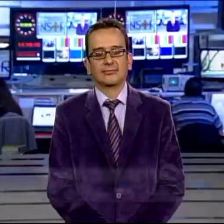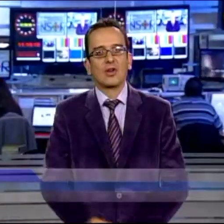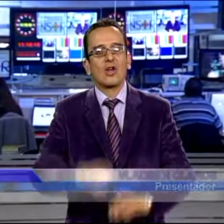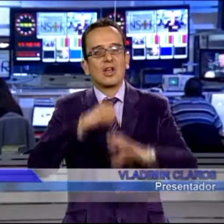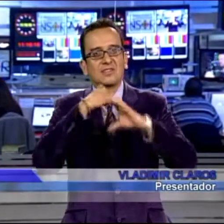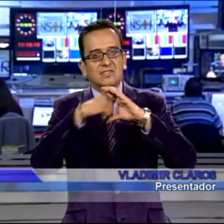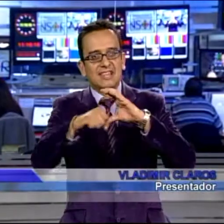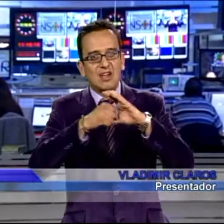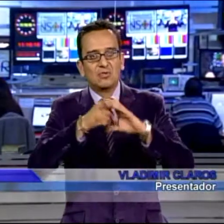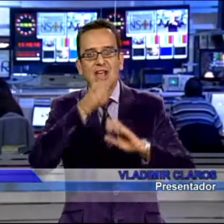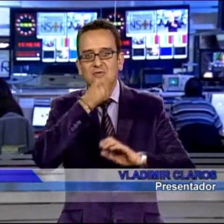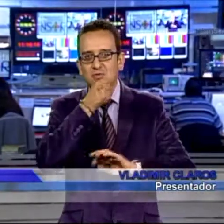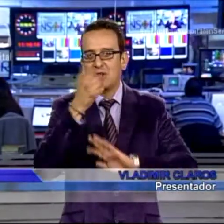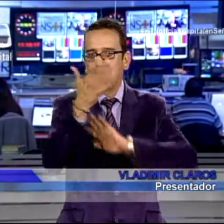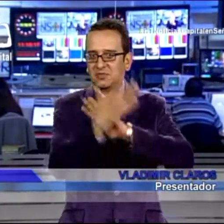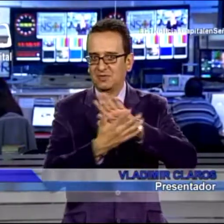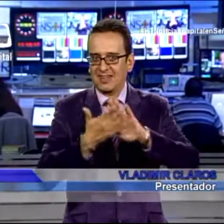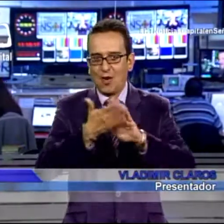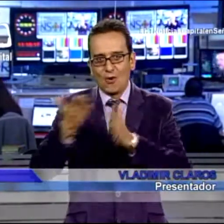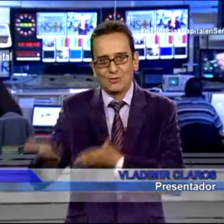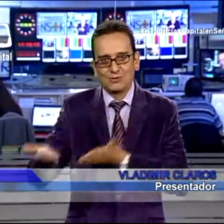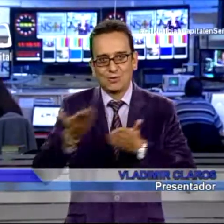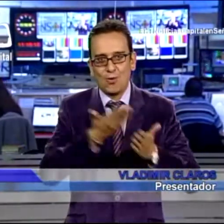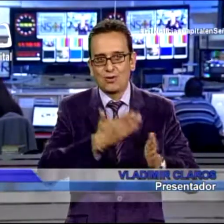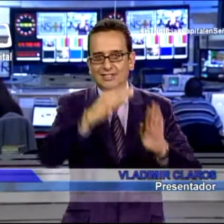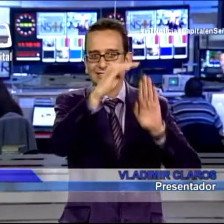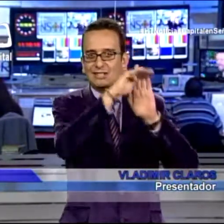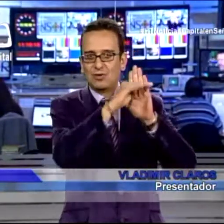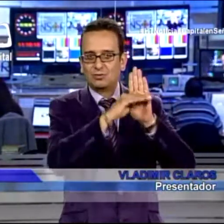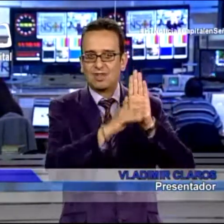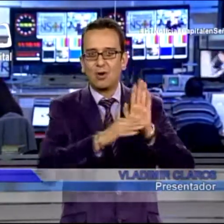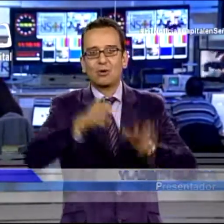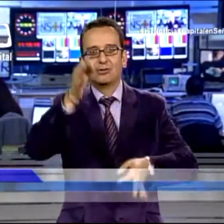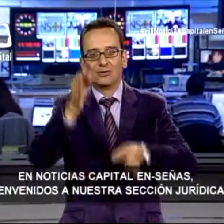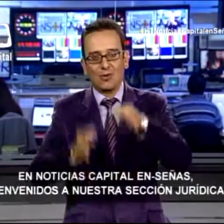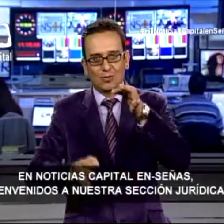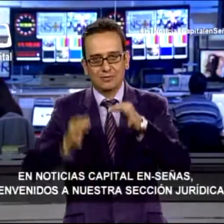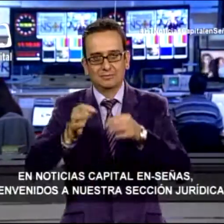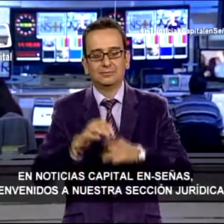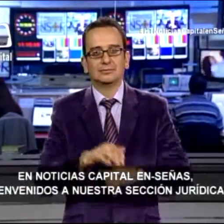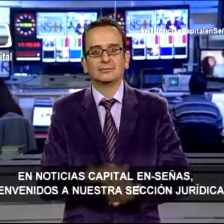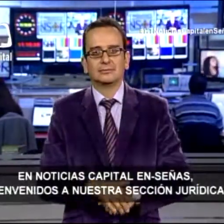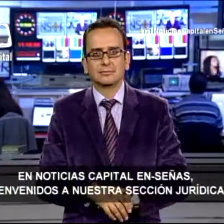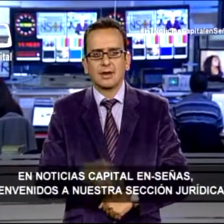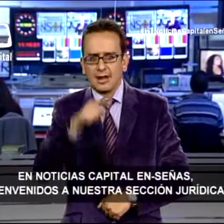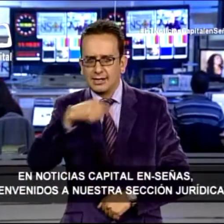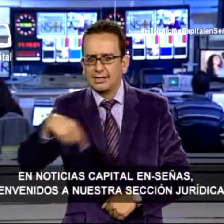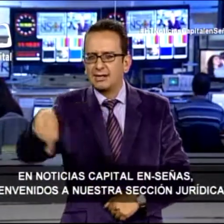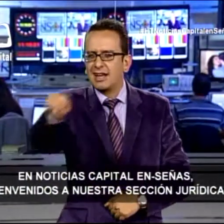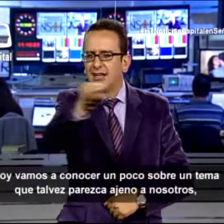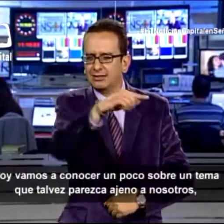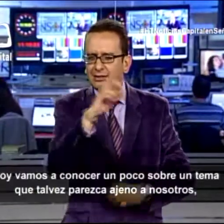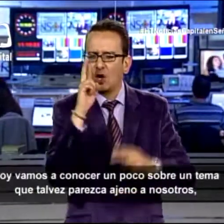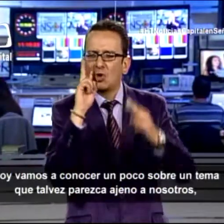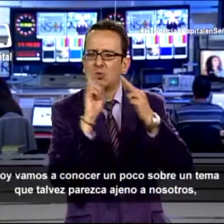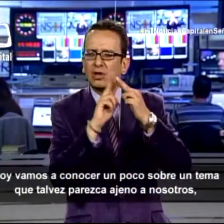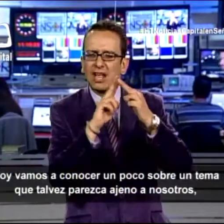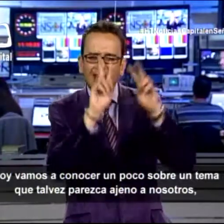En Noticias Capital Enseñas, bienvenidos a nuestra sección jurídica. Hoy vamos a conocer un poco sobre un tema que tal vez